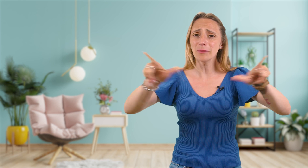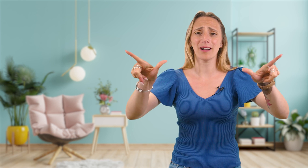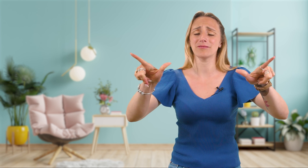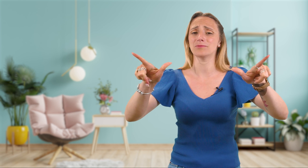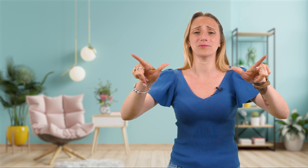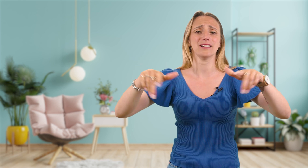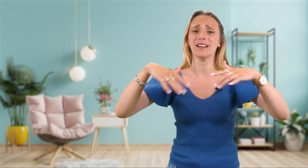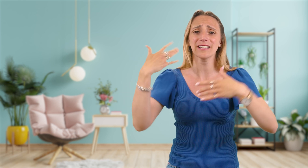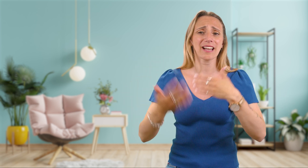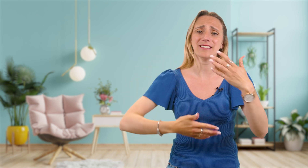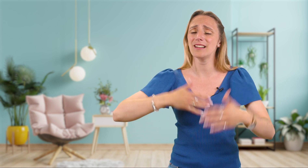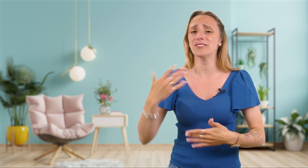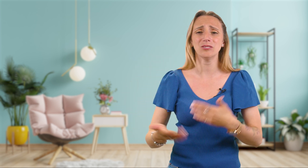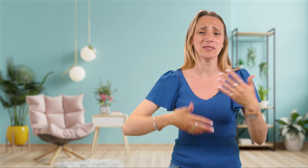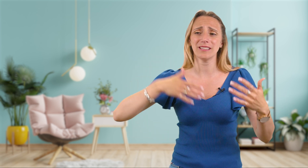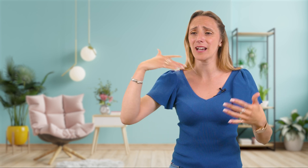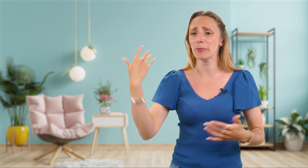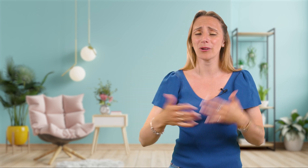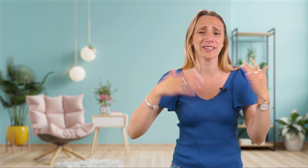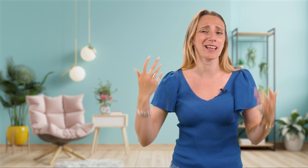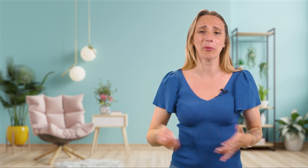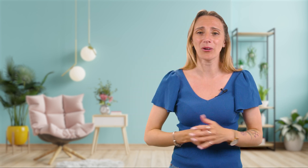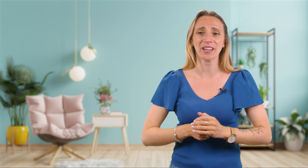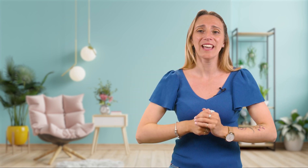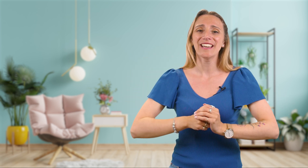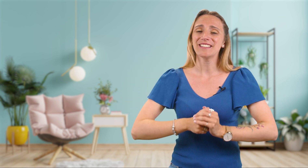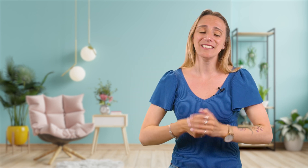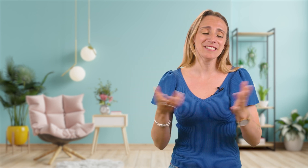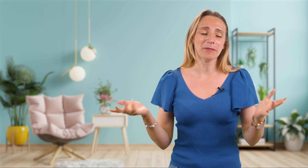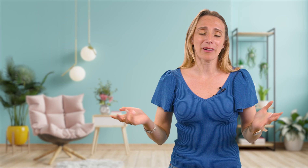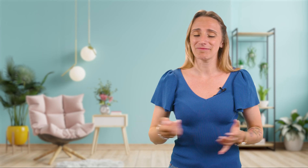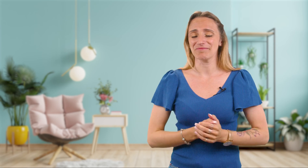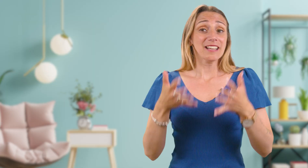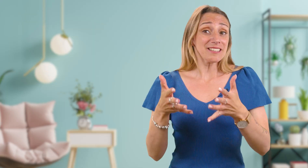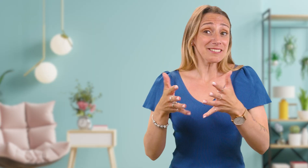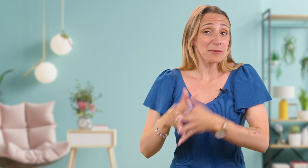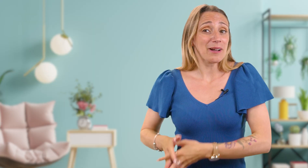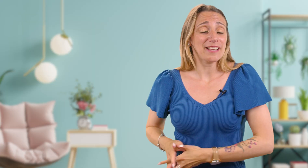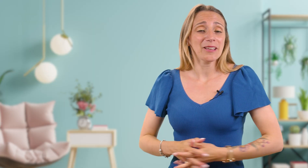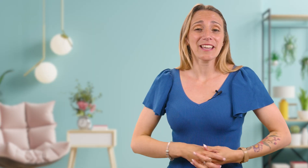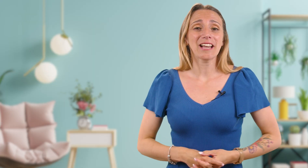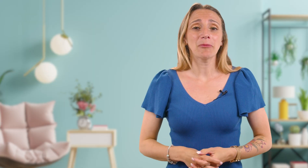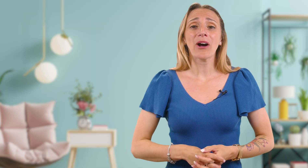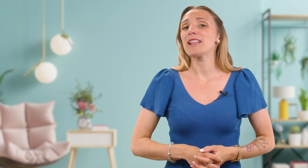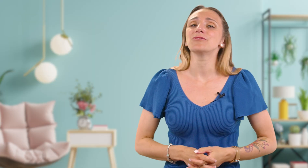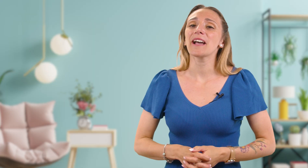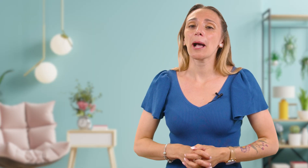libre. Hein. Vous pouvez les regarder, les visionner, apprendre, réapprendre. N'hésitez pas. Et n'hésitez pas d'ailleurs également à nous faire un